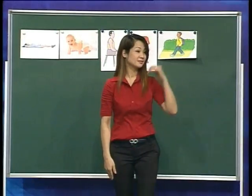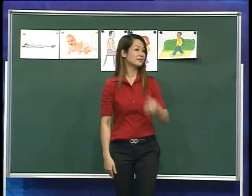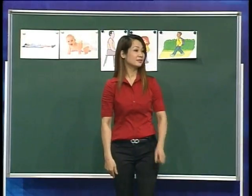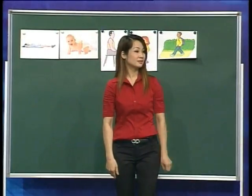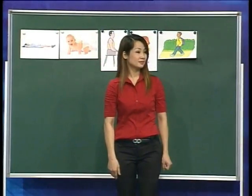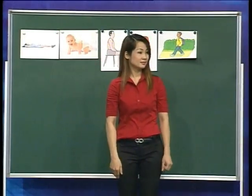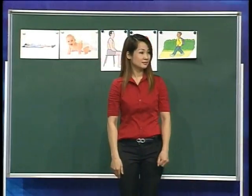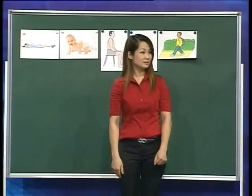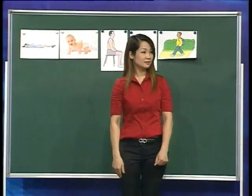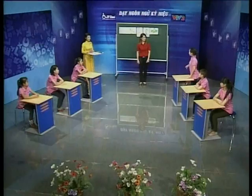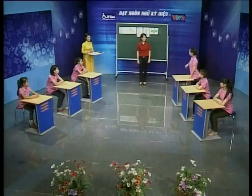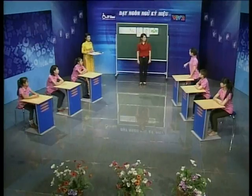Tiếp theo hãy xem bạn khác thực hành nhé